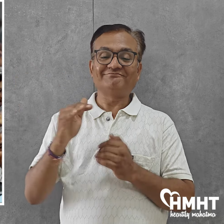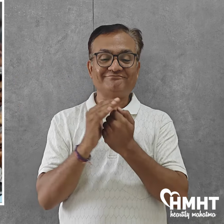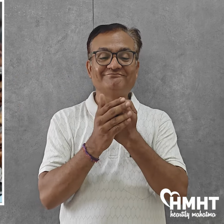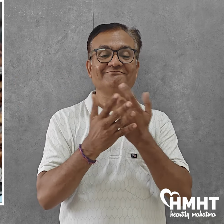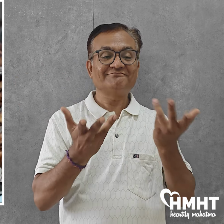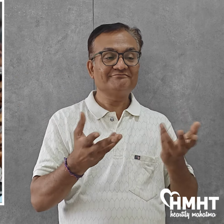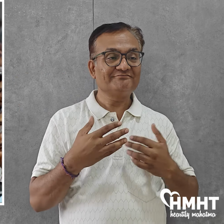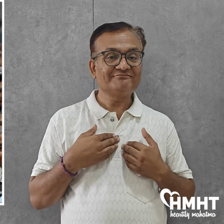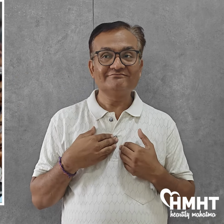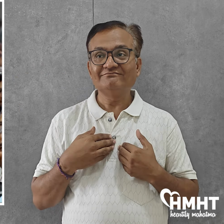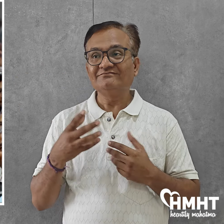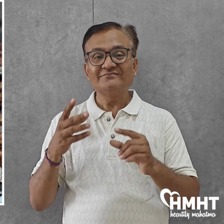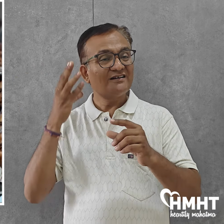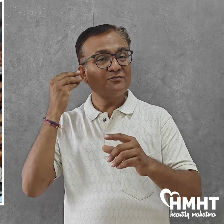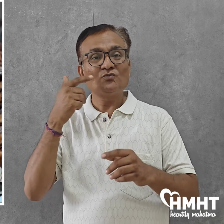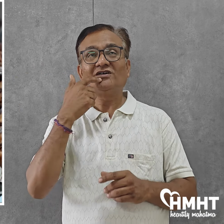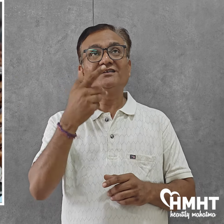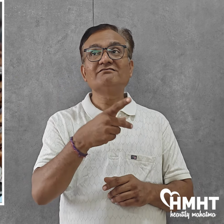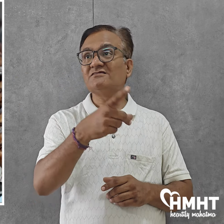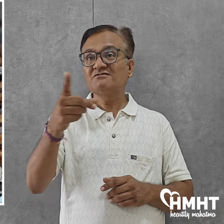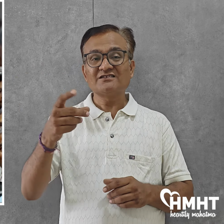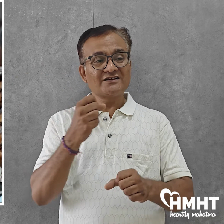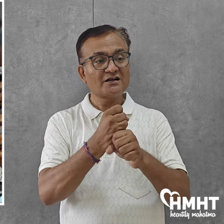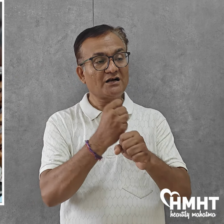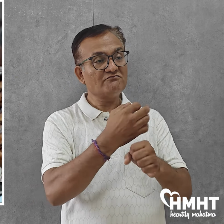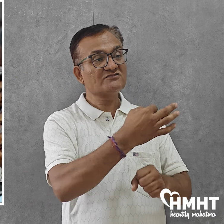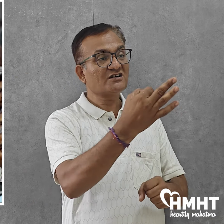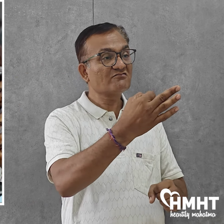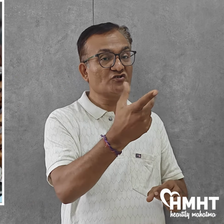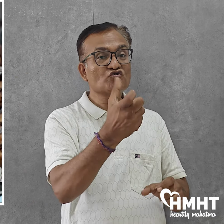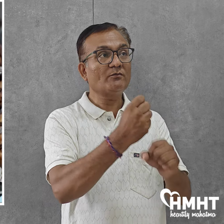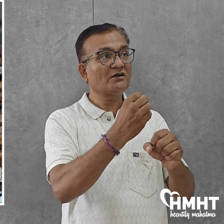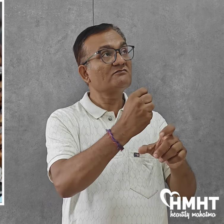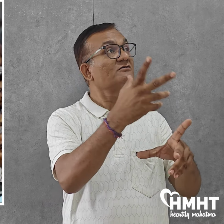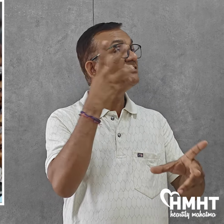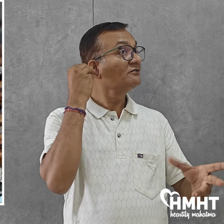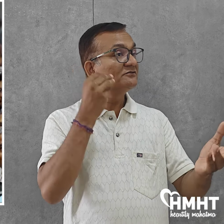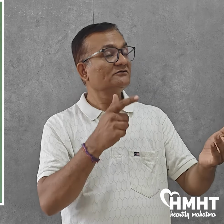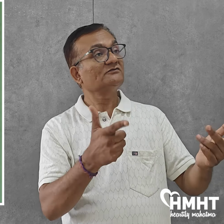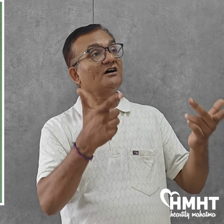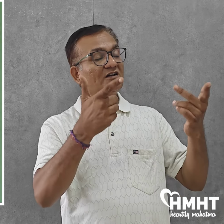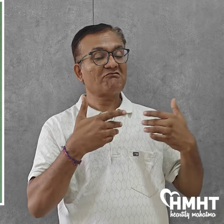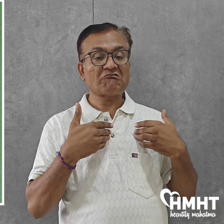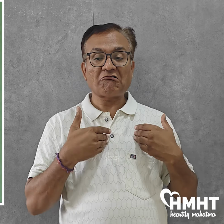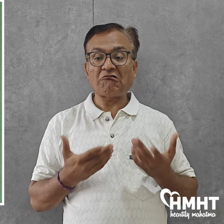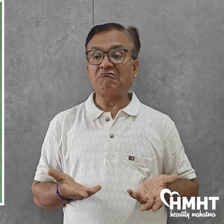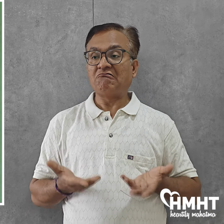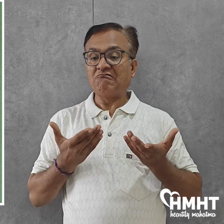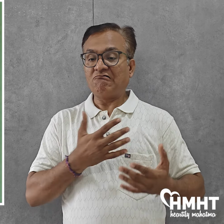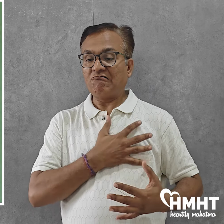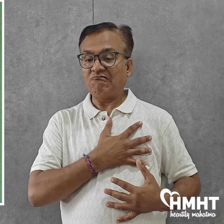અને ક્યારેક તો શું થાય કે કોઈ સારું પરફોર્મ કર્યું તો કોઈ વખાણ કરે એટલે ગર્વરસ આવી જાય છે. એટલે જ પેલો દુઃખી થવાનું થાય